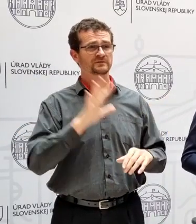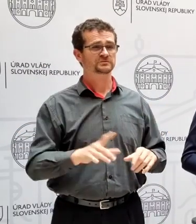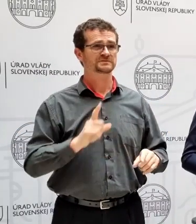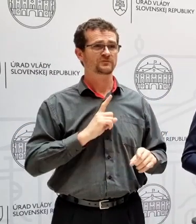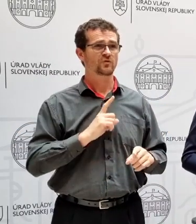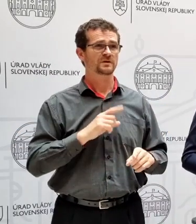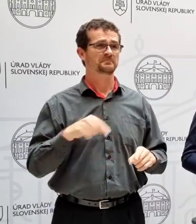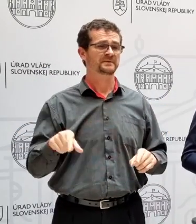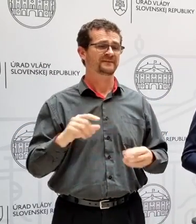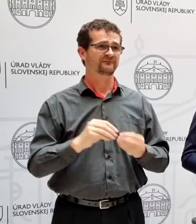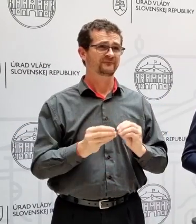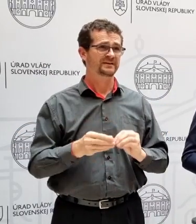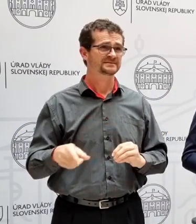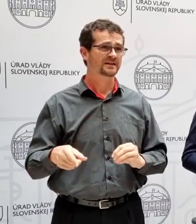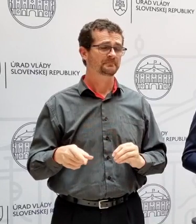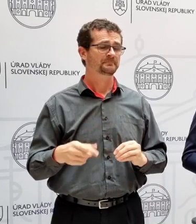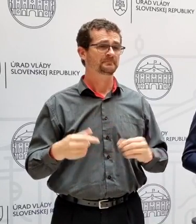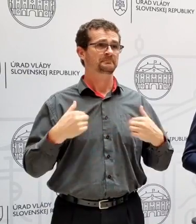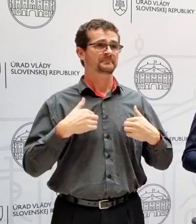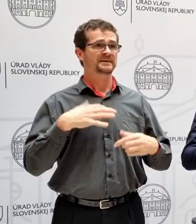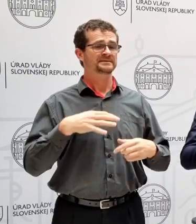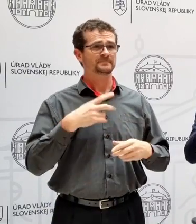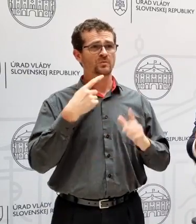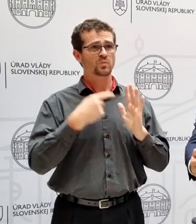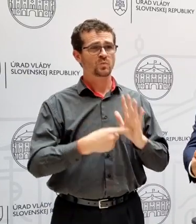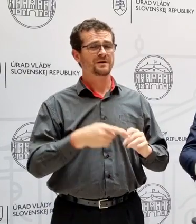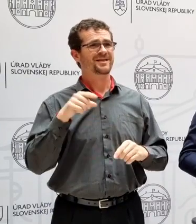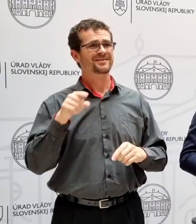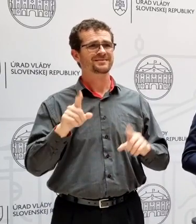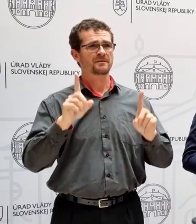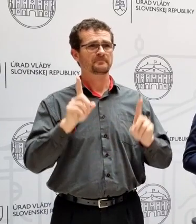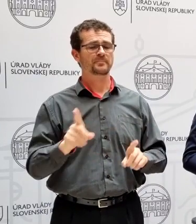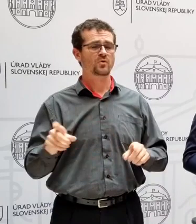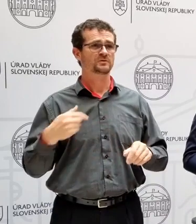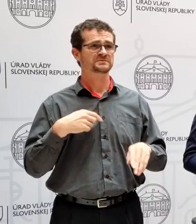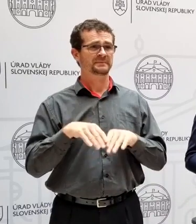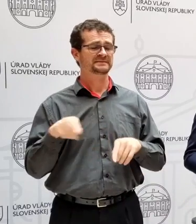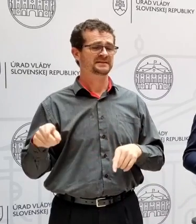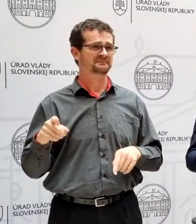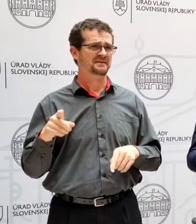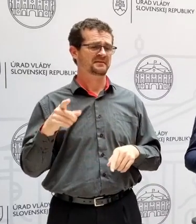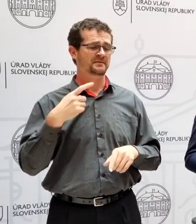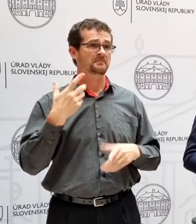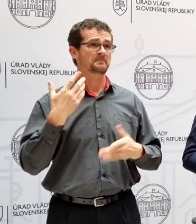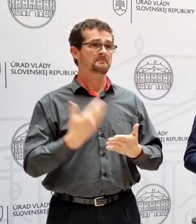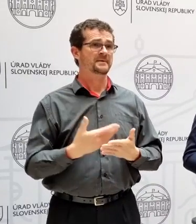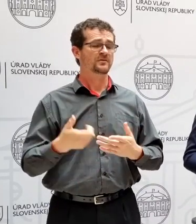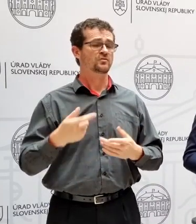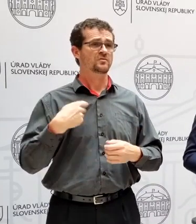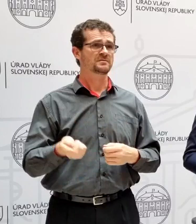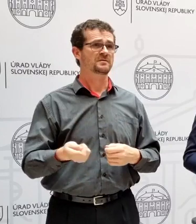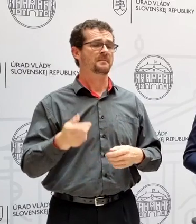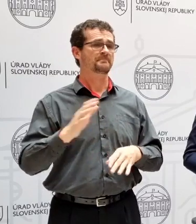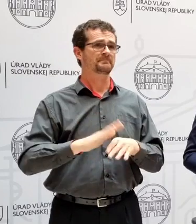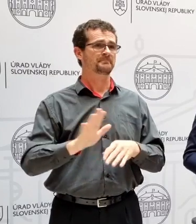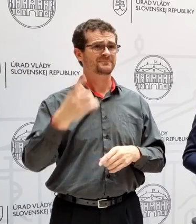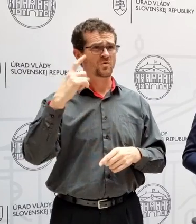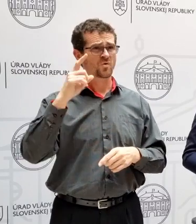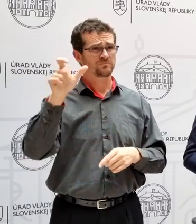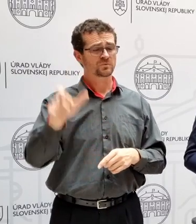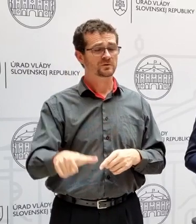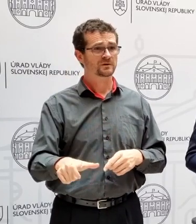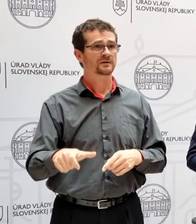svojimi boliestkami a my chceme ukázať, že nám nejde o tie ich posty, o tie ich ministerstva a preto ich dáme do rúk